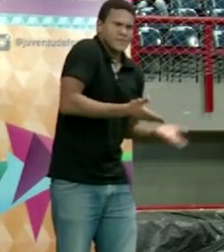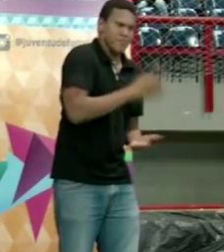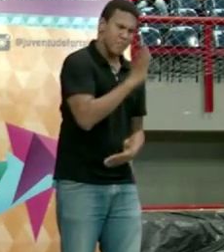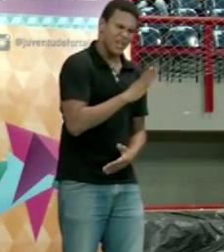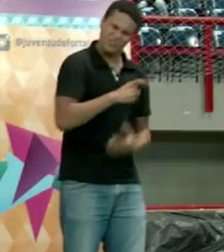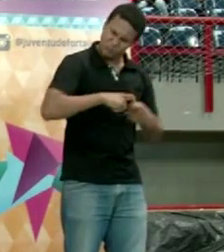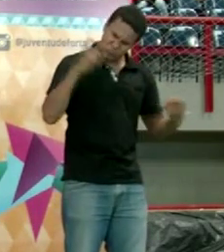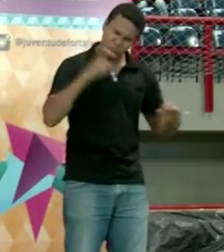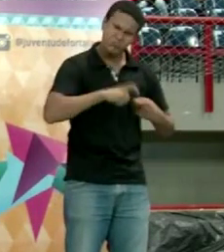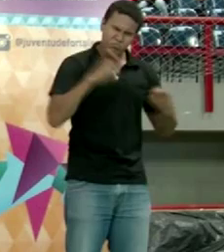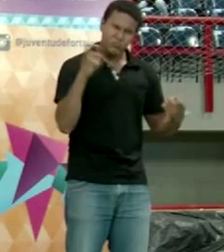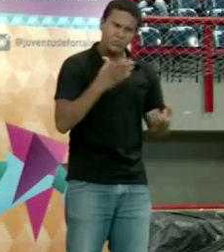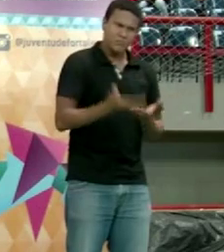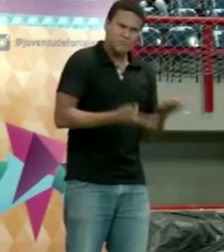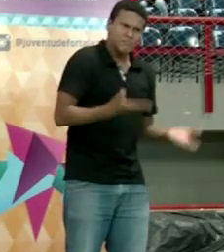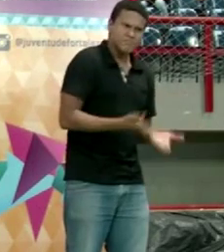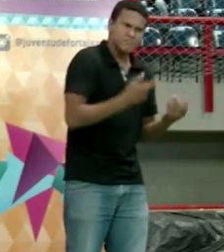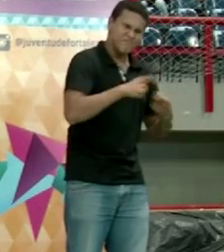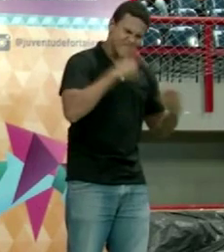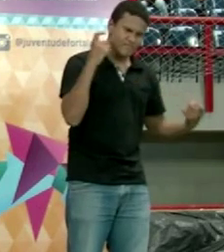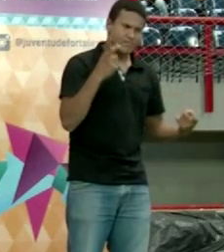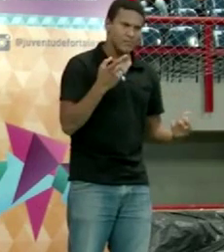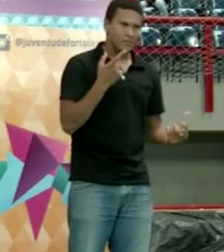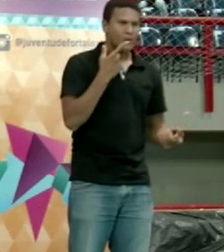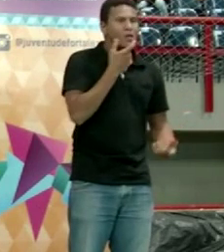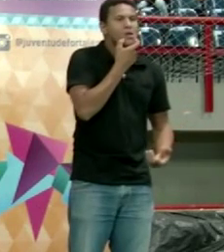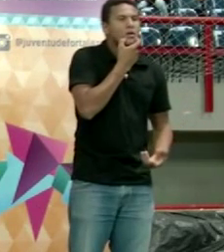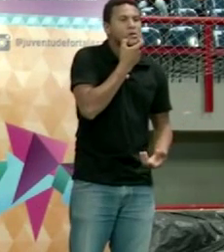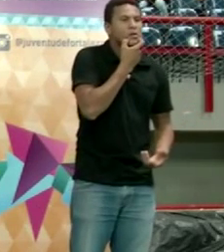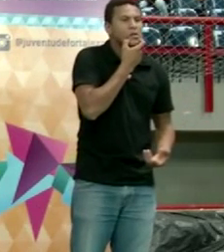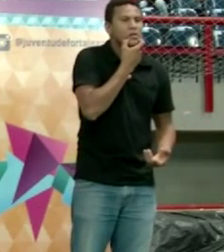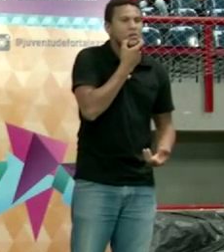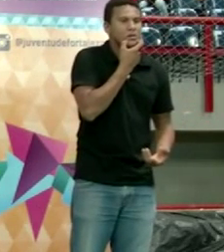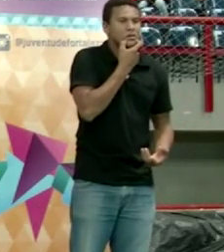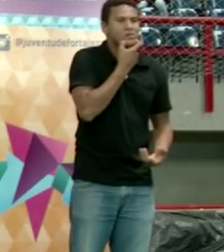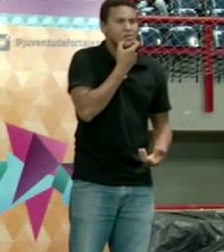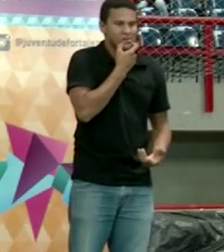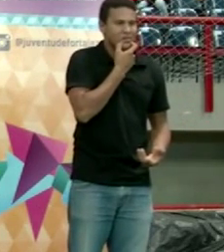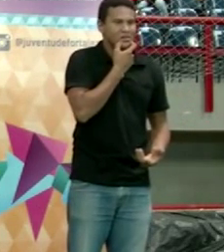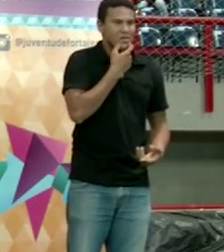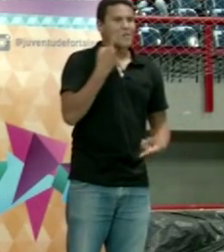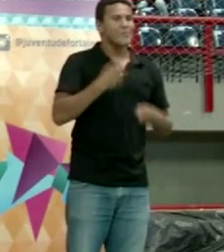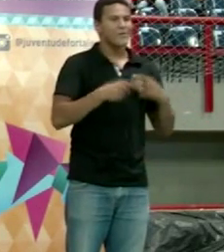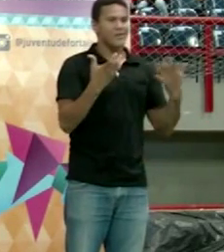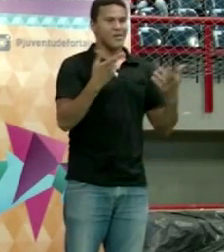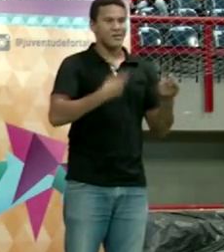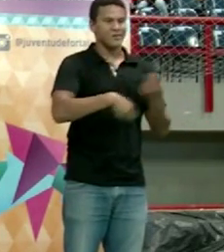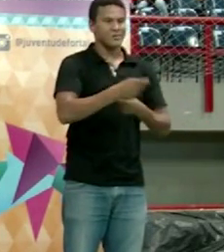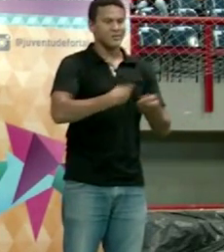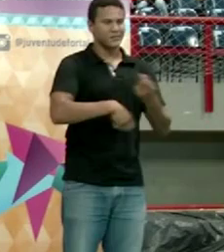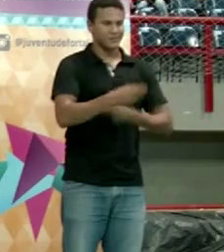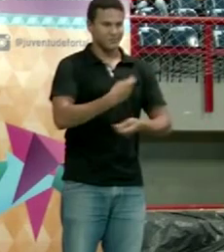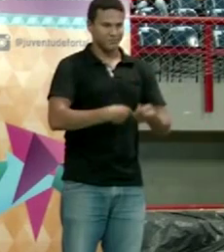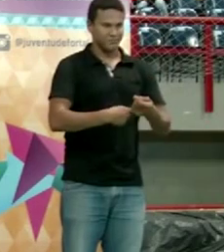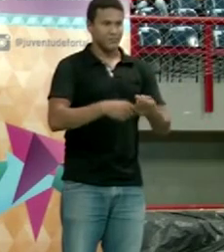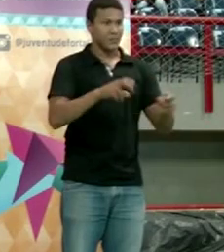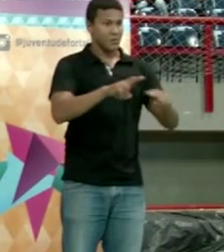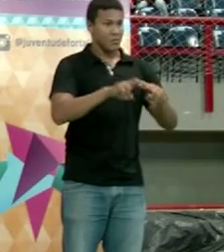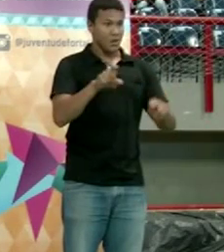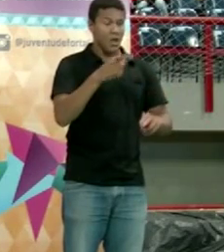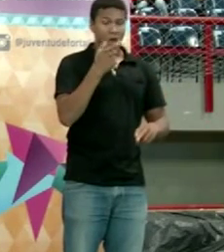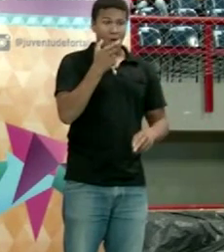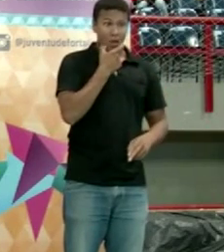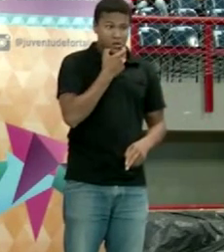Inglaterra. Tem gente balbuciando as palavras. Eu estou vendo, viu? Participe, interaja. Inglaterra ajudou o Brasil